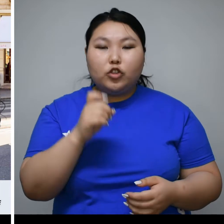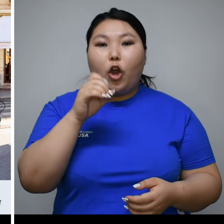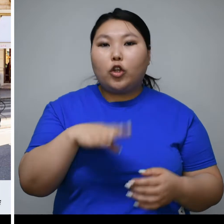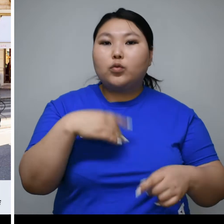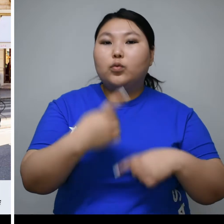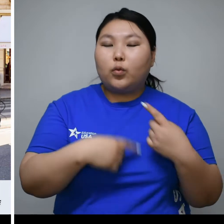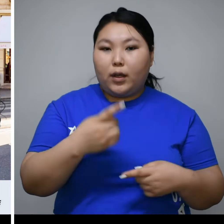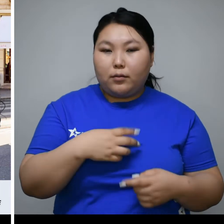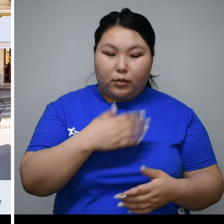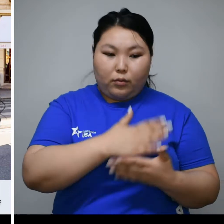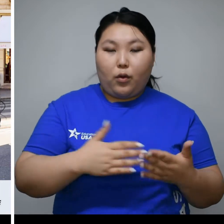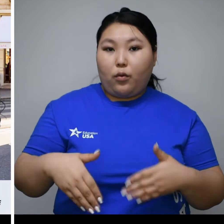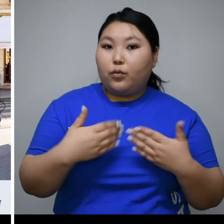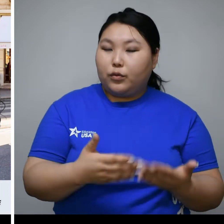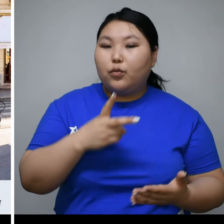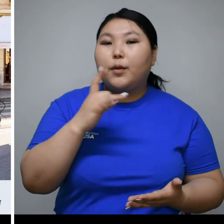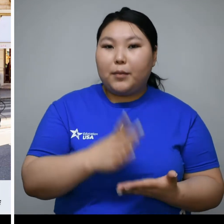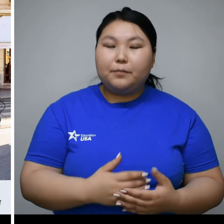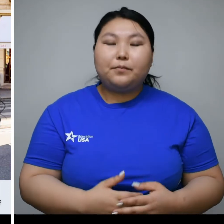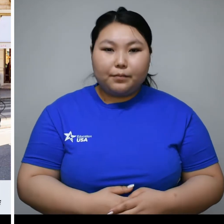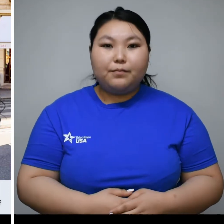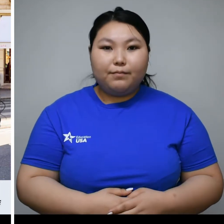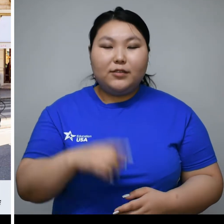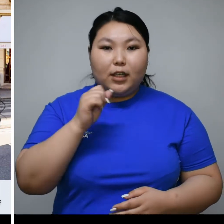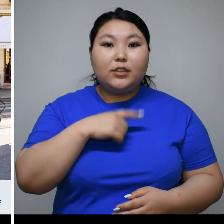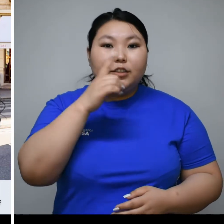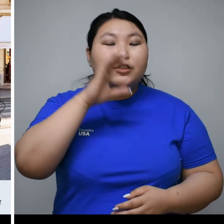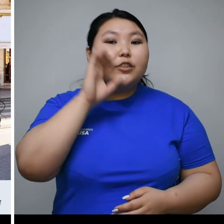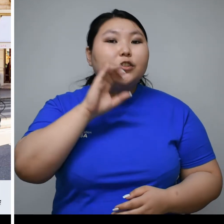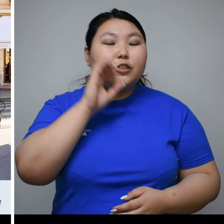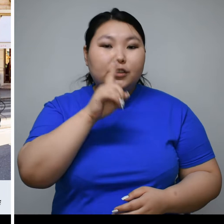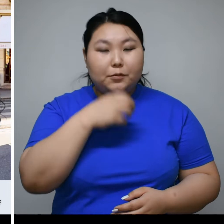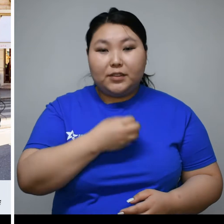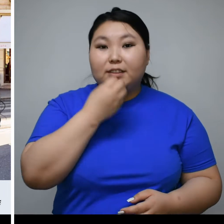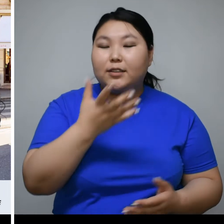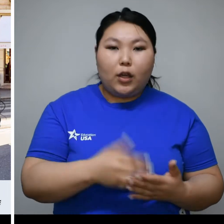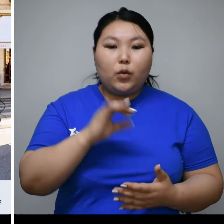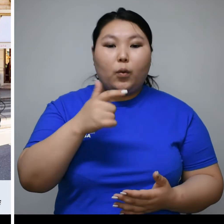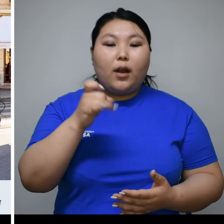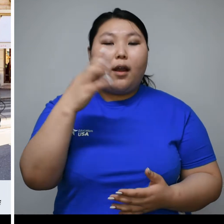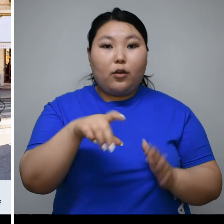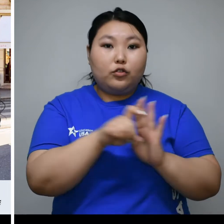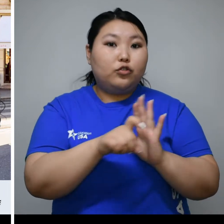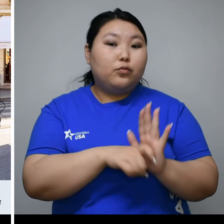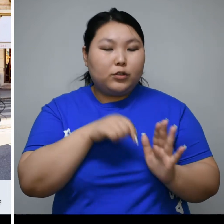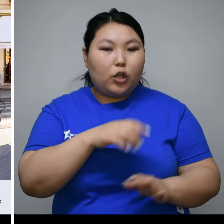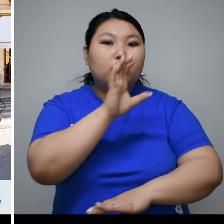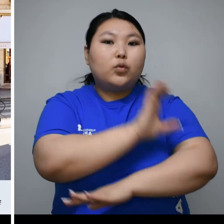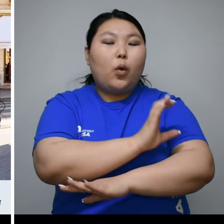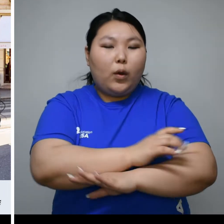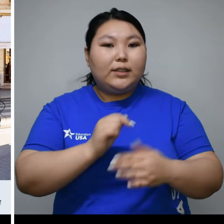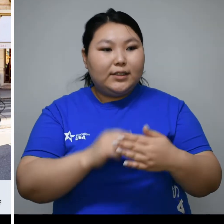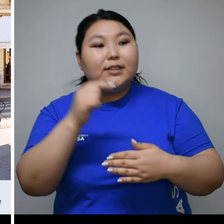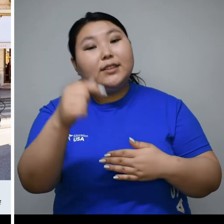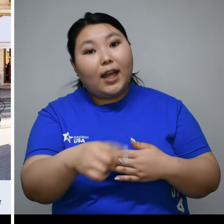хотын талаас мэдээллийг хуваалцуул зүгээр авах гэж бодож байна. Нэг сонирхолтой юм хэлэхэд Югра хөтөлбөр маань ингээд